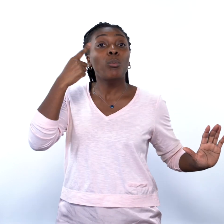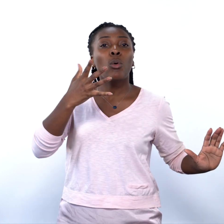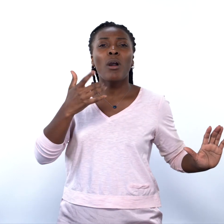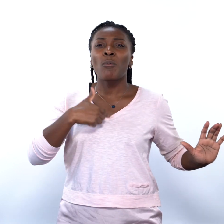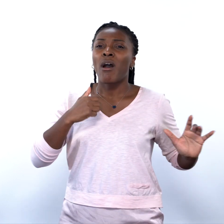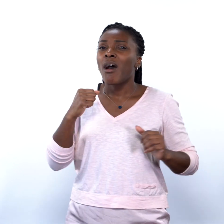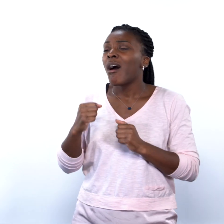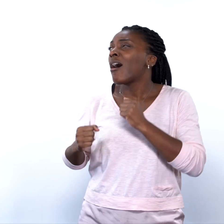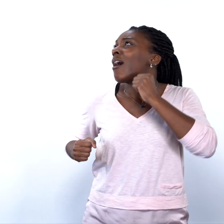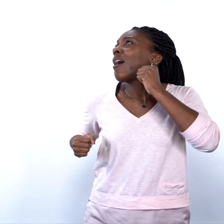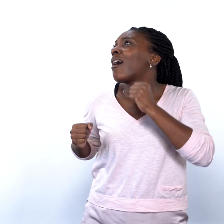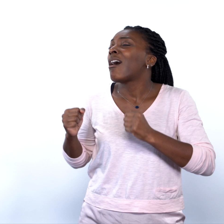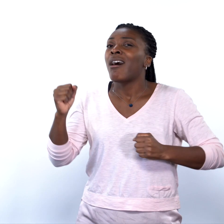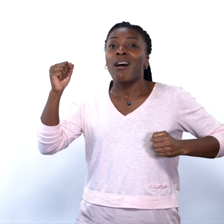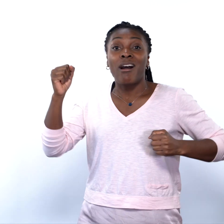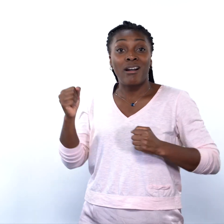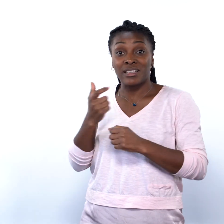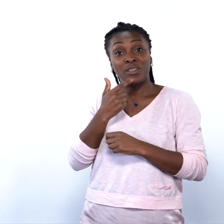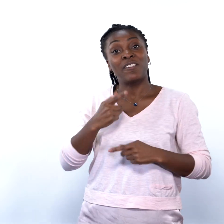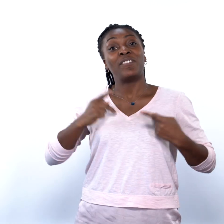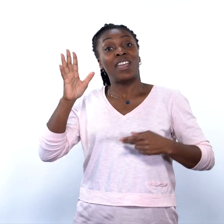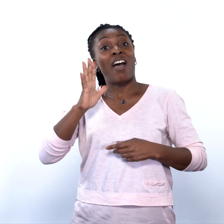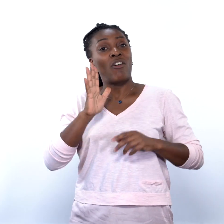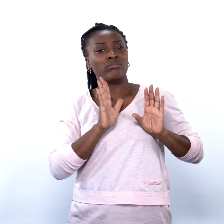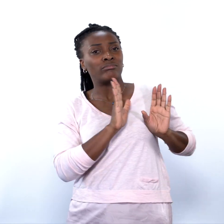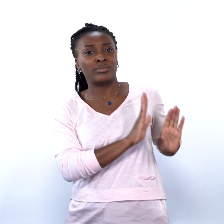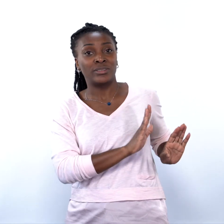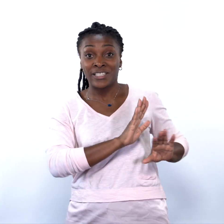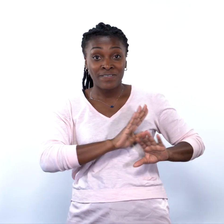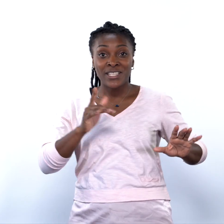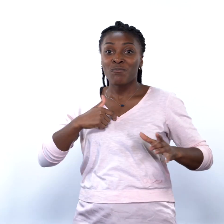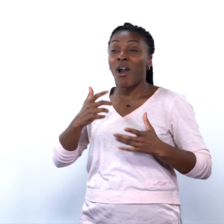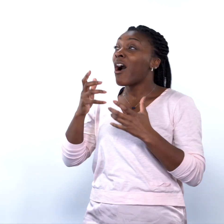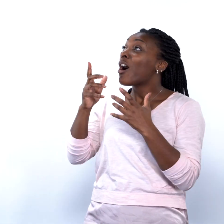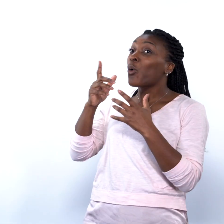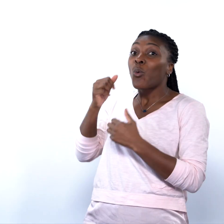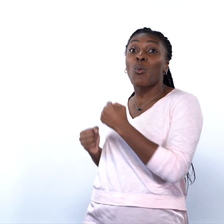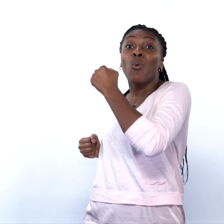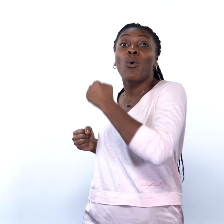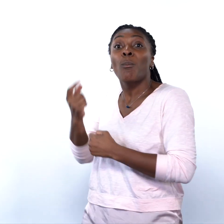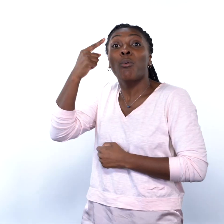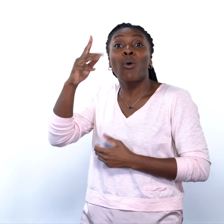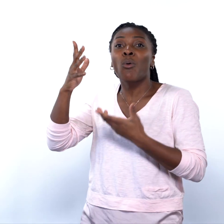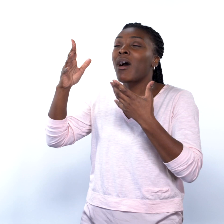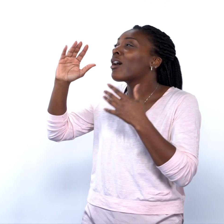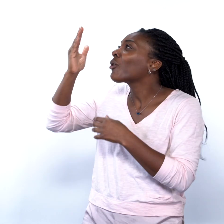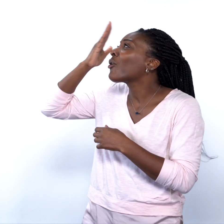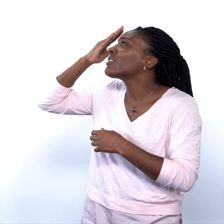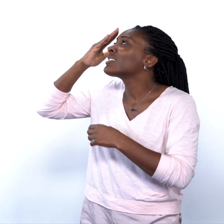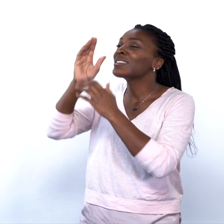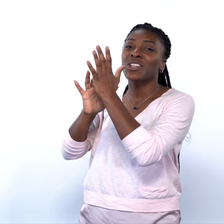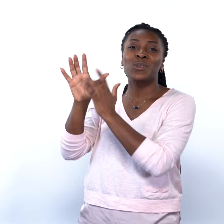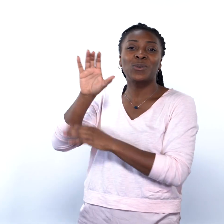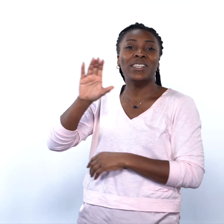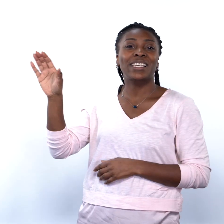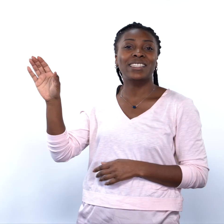s'élance vers l'avant. Maintenant, c'est son ancienne vie qu'il considère comme de la boue, bien sûr. Mais il s'élance vers quoi? Eh bien, vers la connaissance